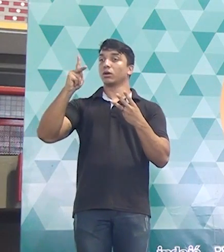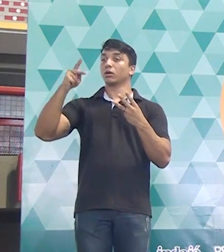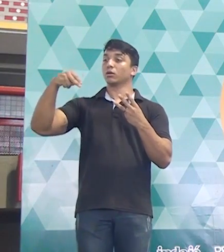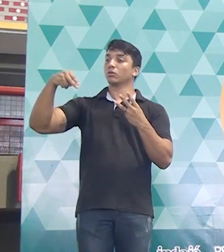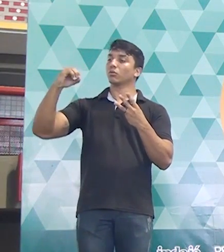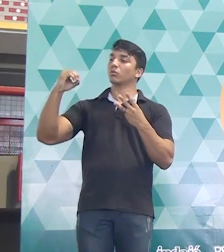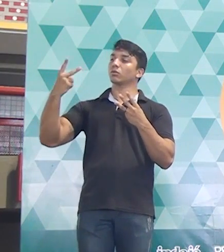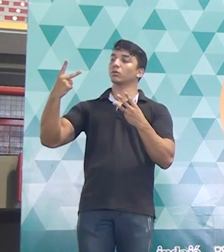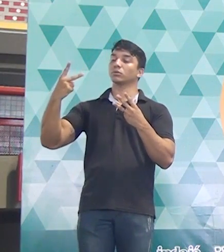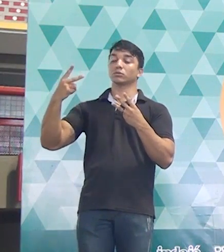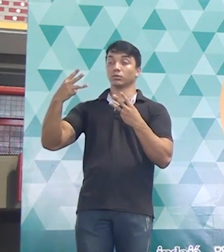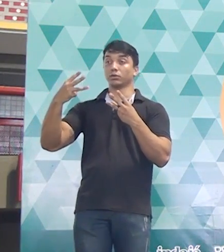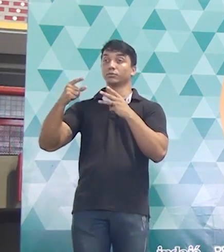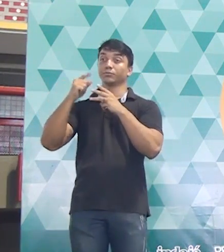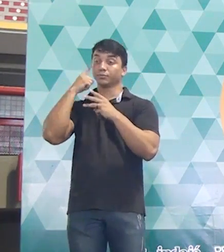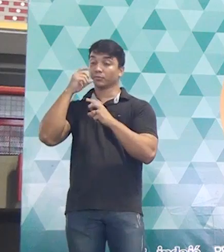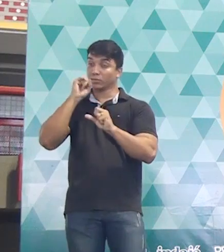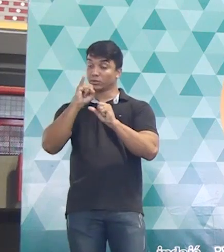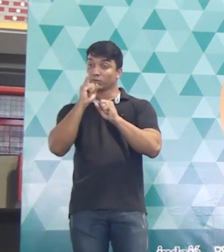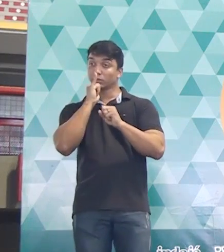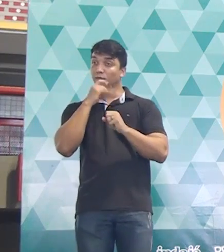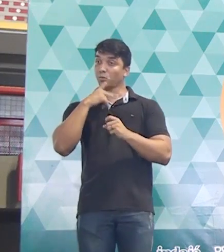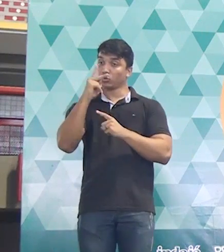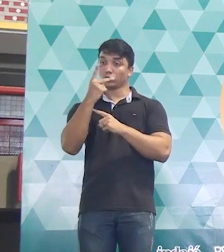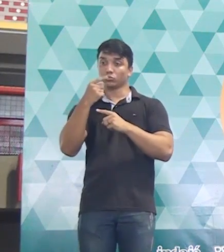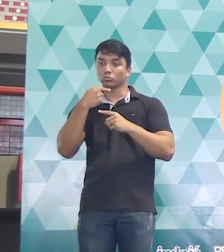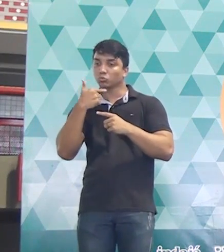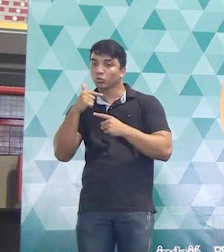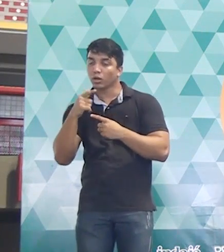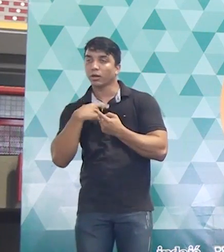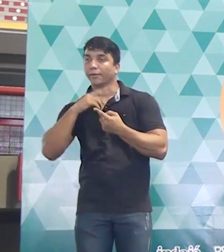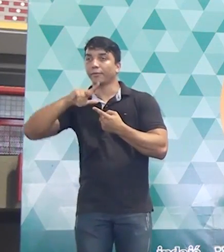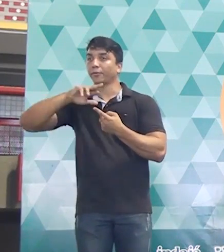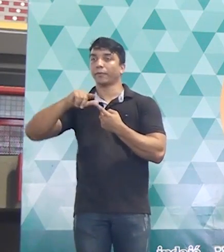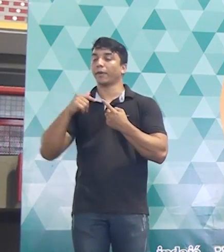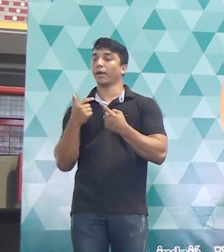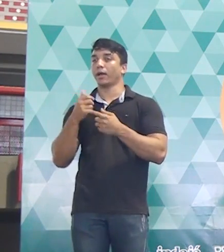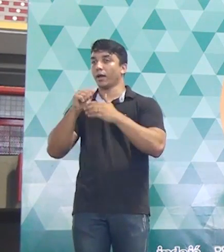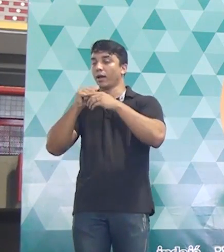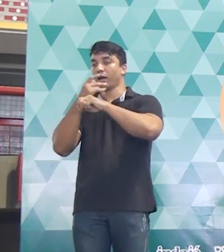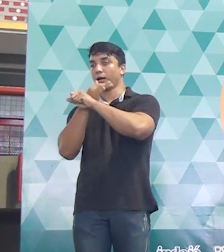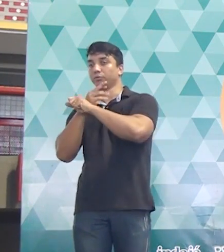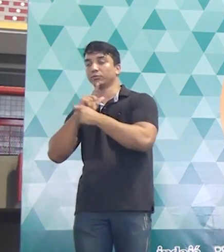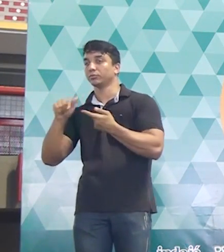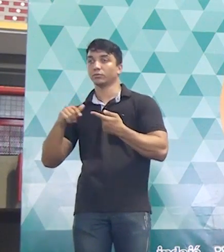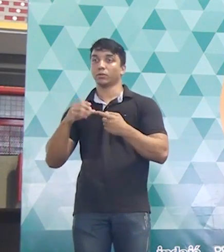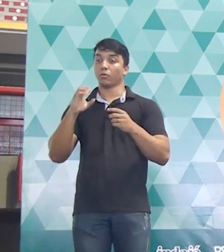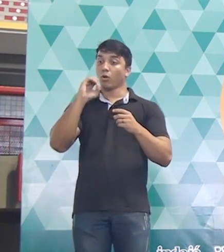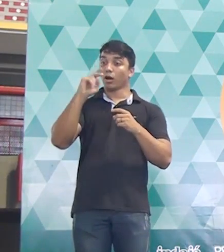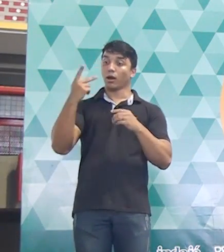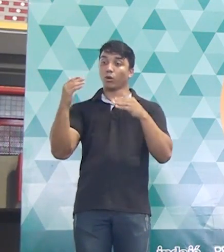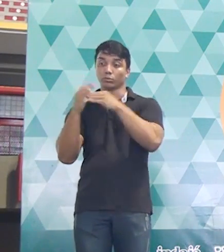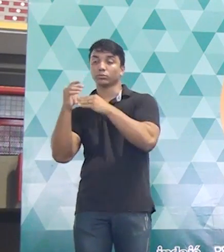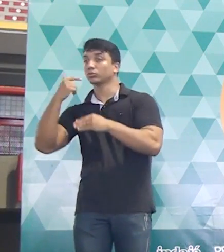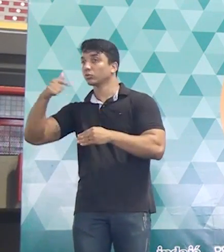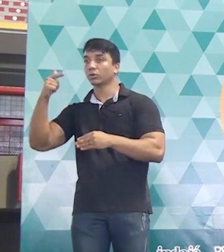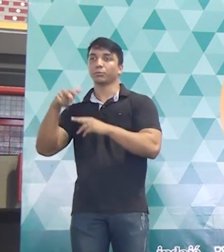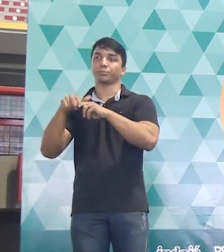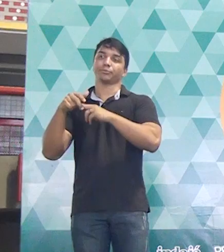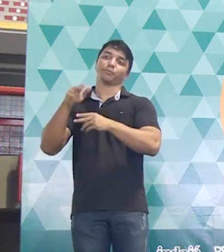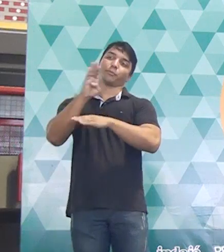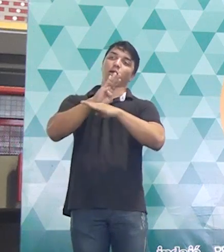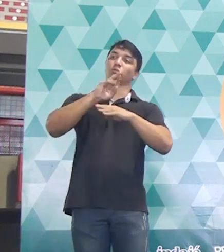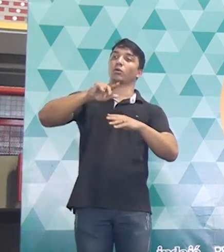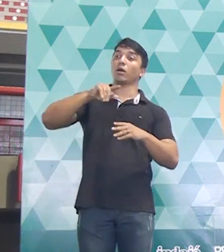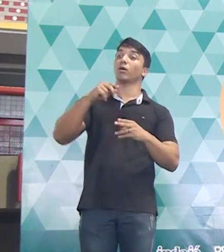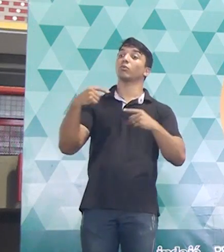Pessoal, não começa com hidrogênio, portanto não é ácido. Não termina com hidroxila, portanto não é base. Esse KNO3 é um